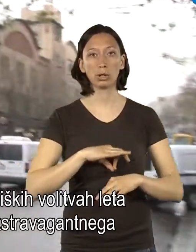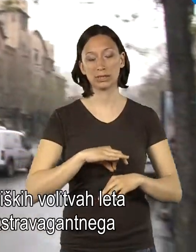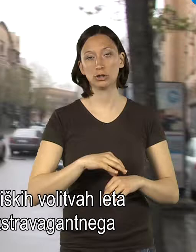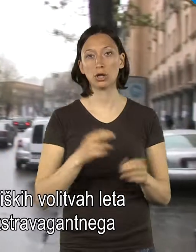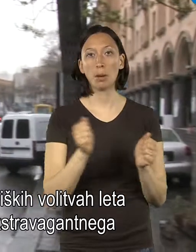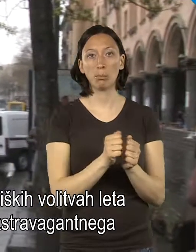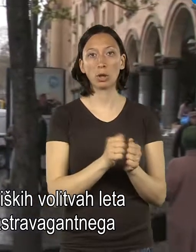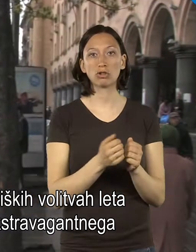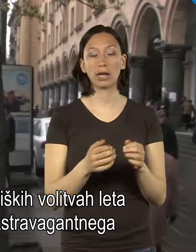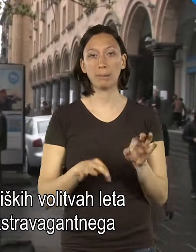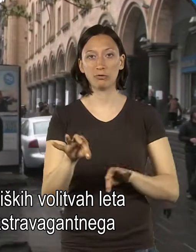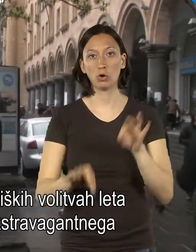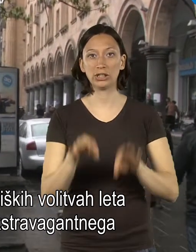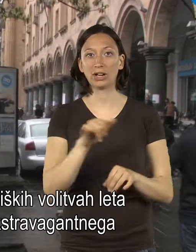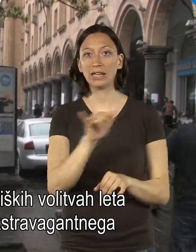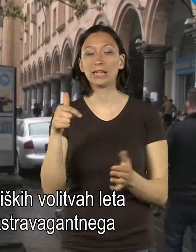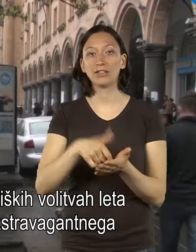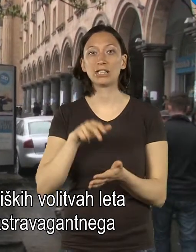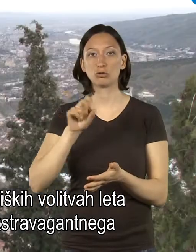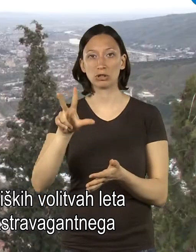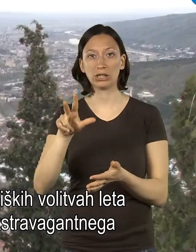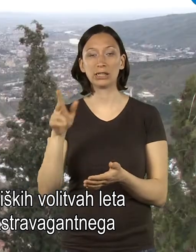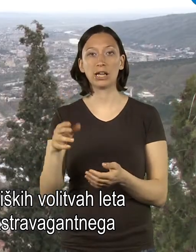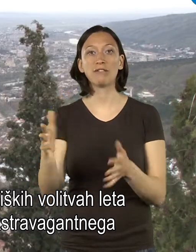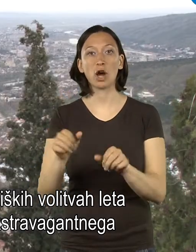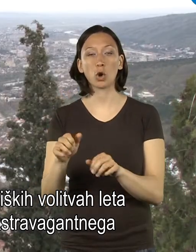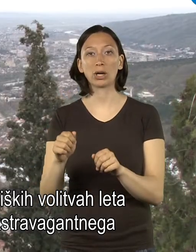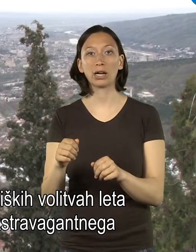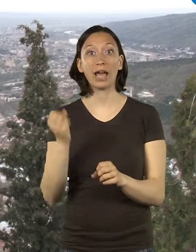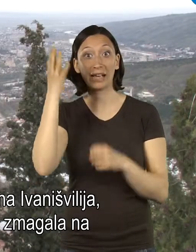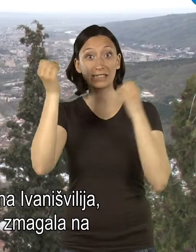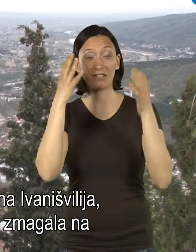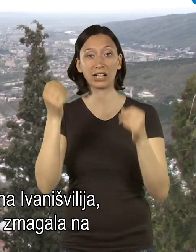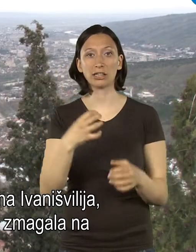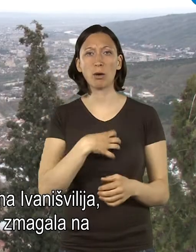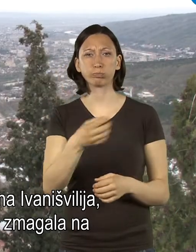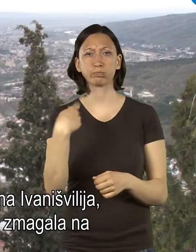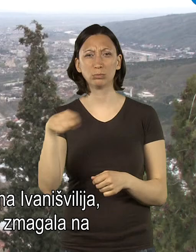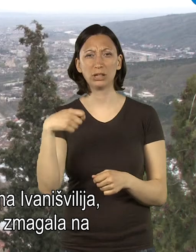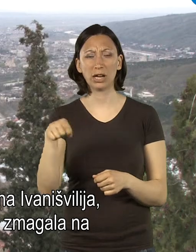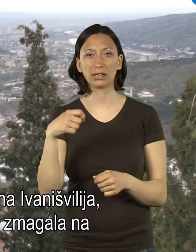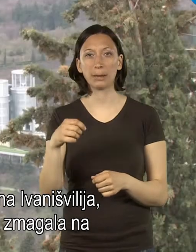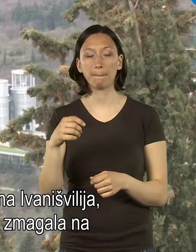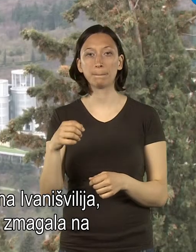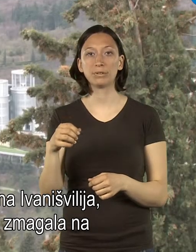predsedniških volitvah leta 2013 je v rokah ekstravagantnega milijarderja Bidzina